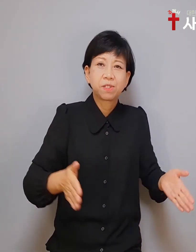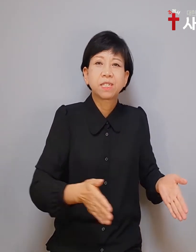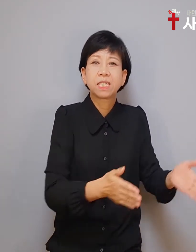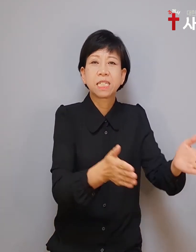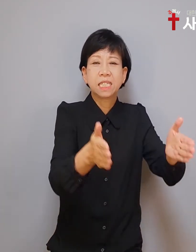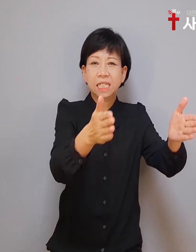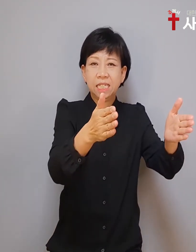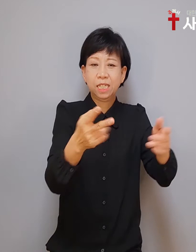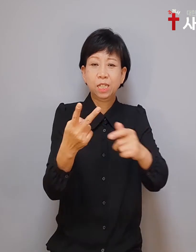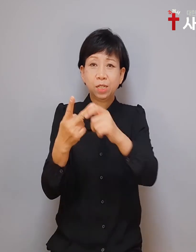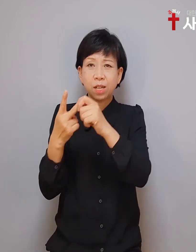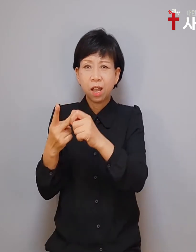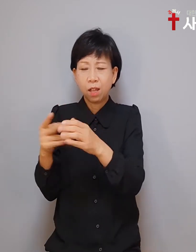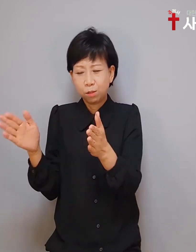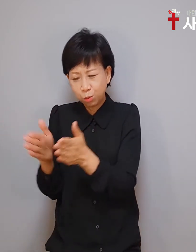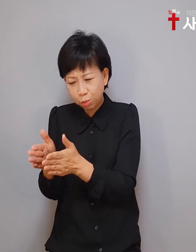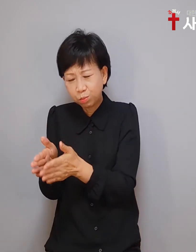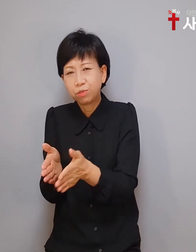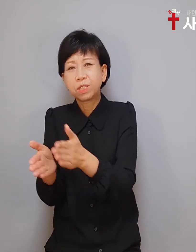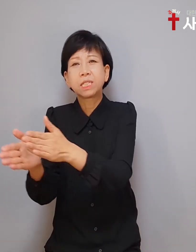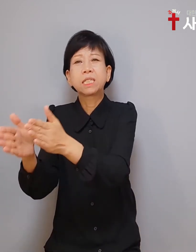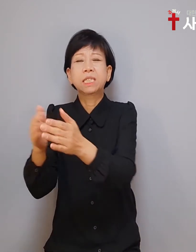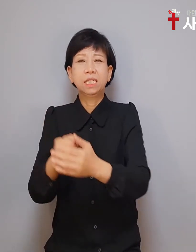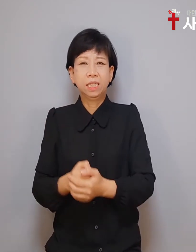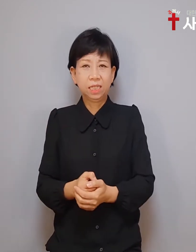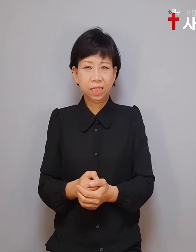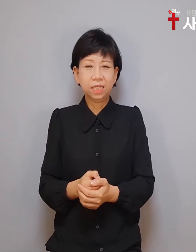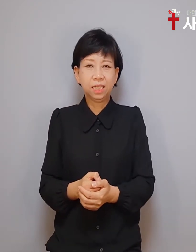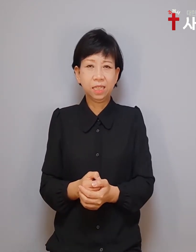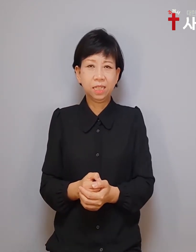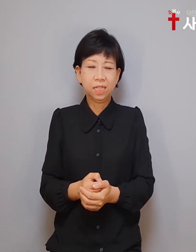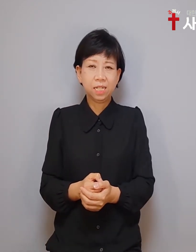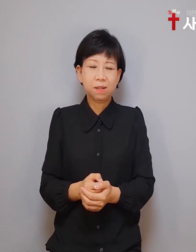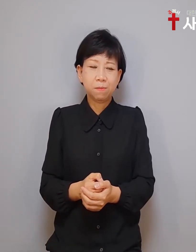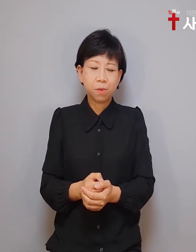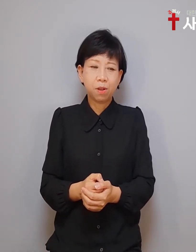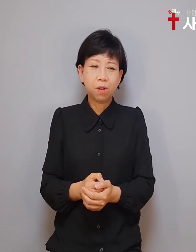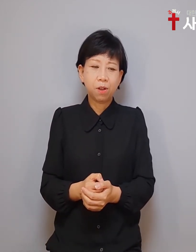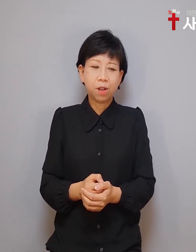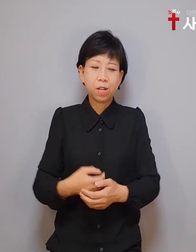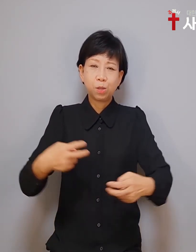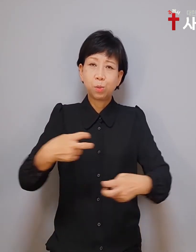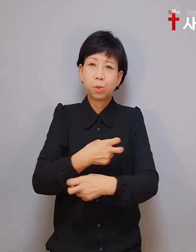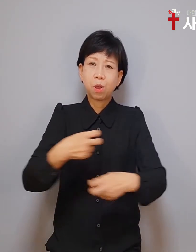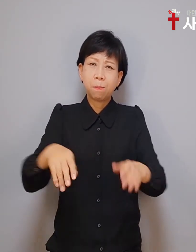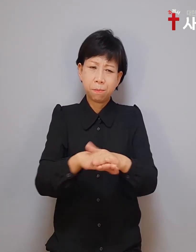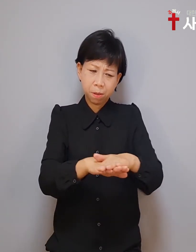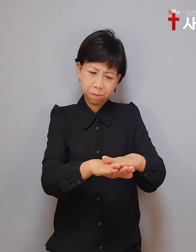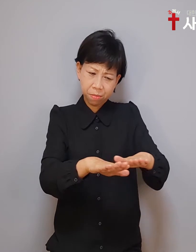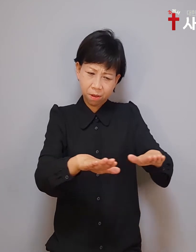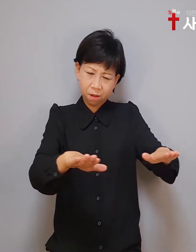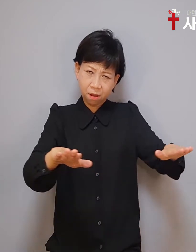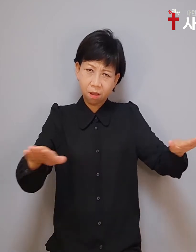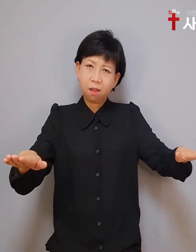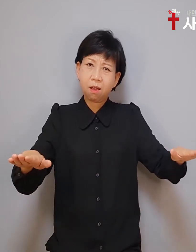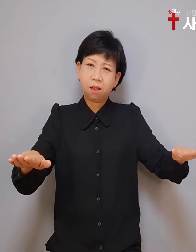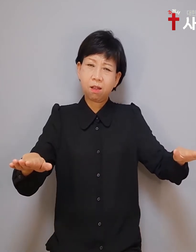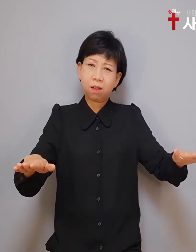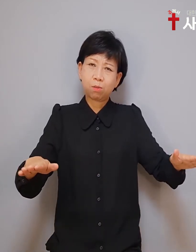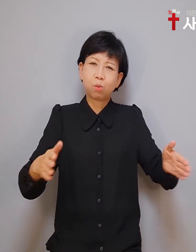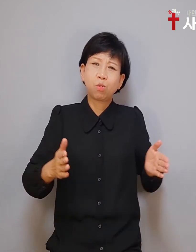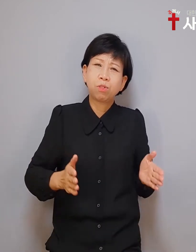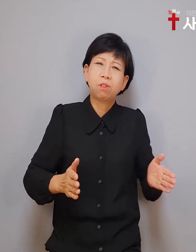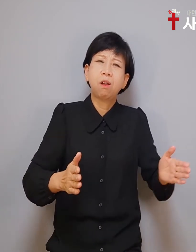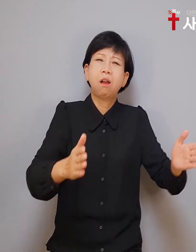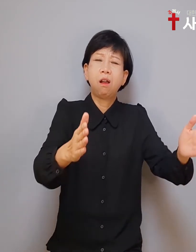길도 아스팔트로 잘 깔린 포장이 잘 된 도로도 있고 또 여전히 또 어디